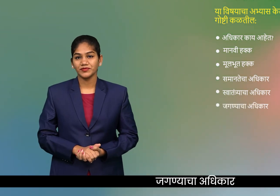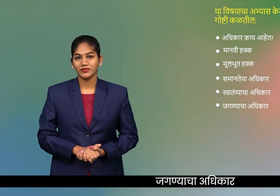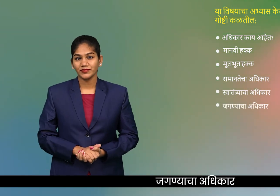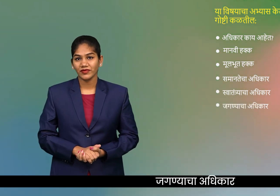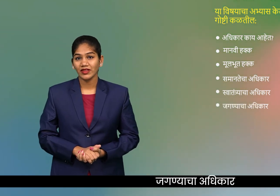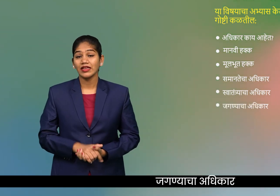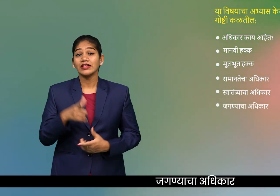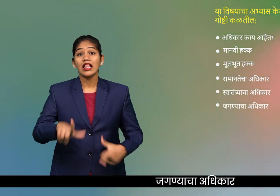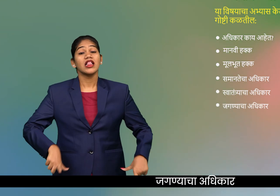जगण्याचा अधिकार,